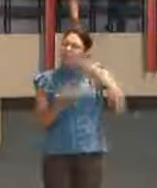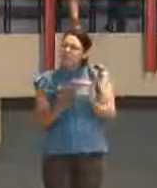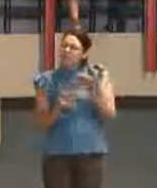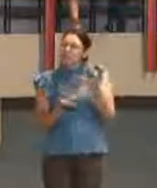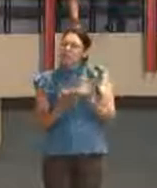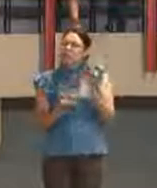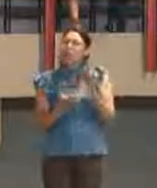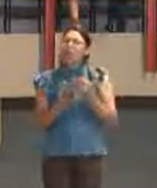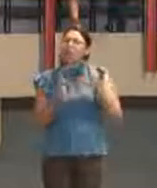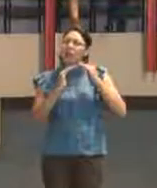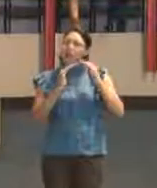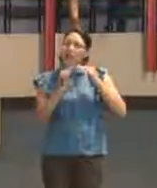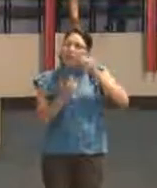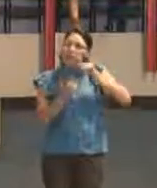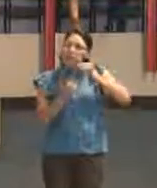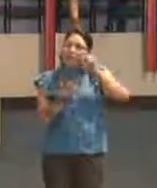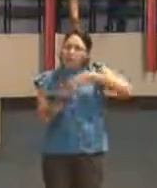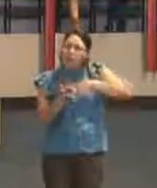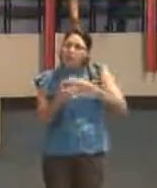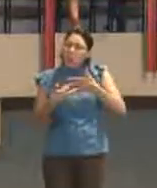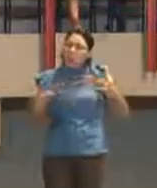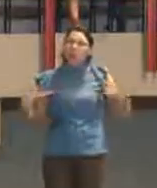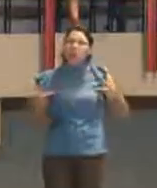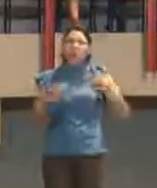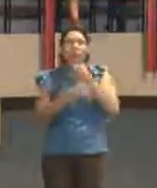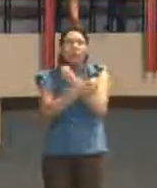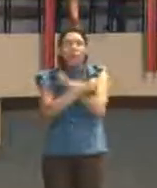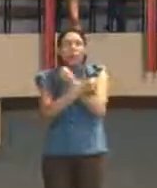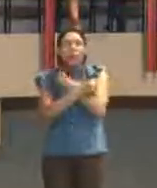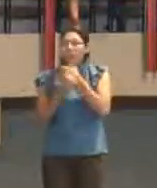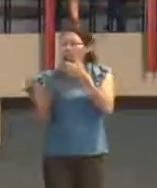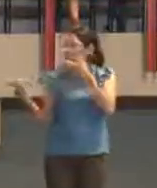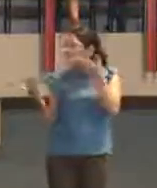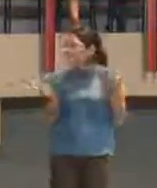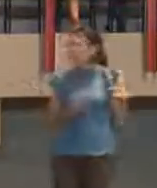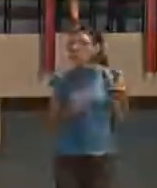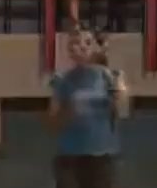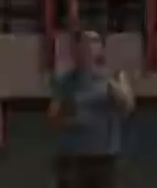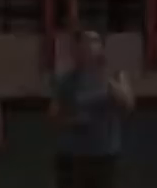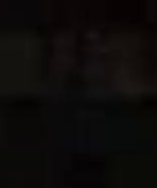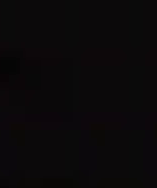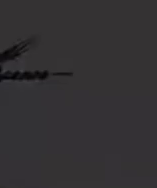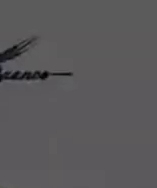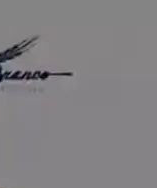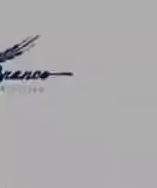das restantes das questões. Um abraço. Passo agora para o professor Robério.